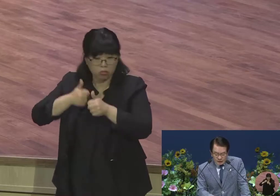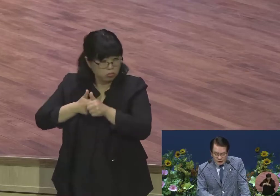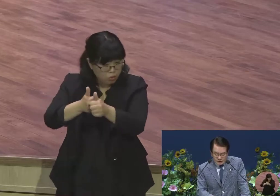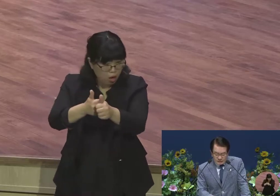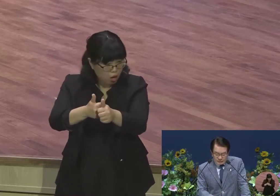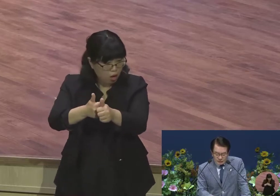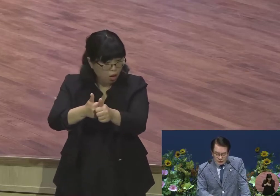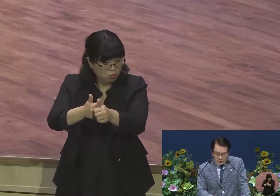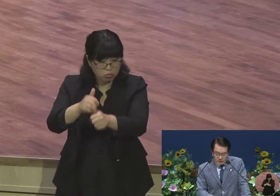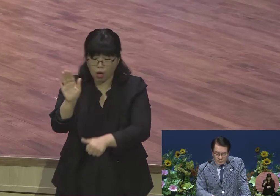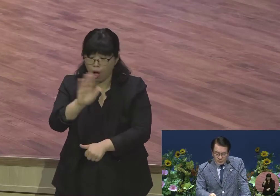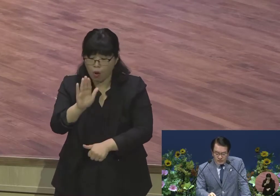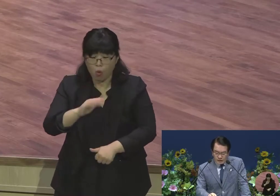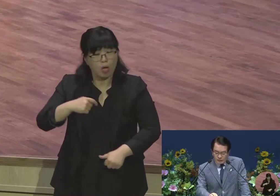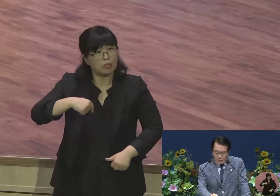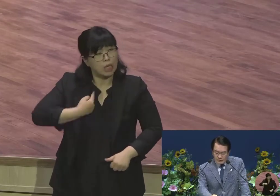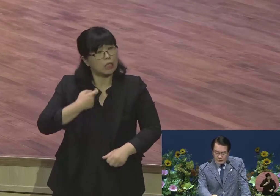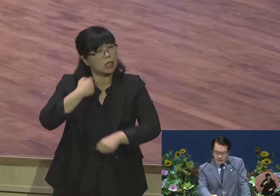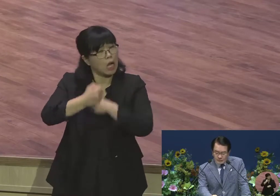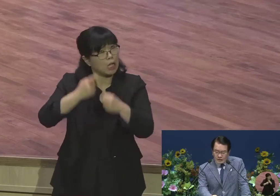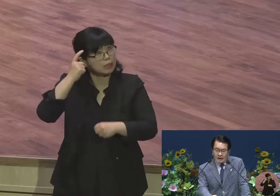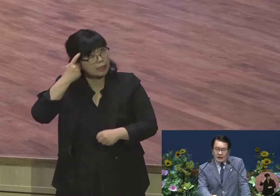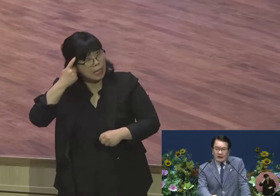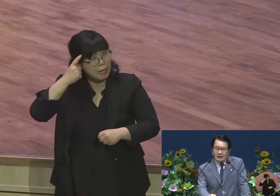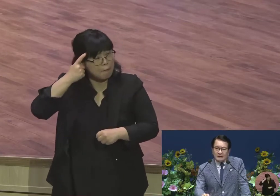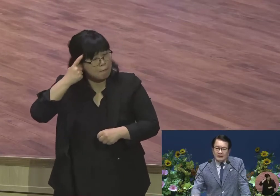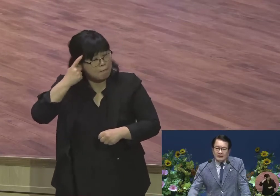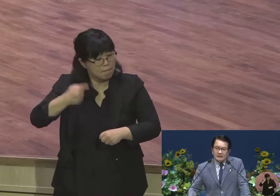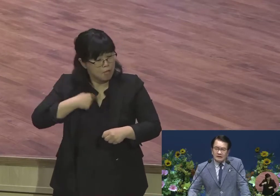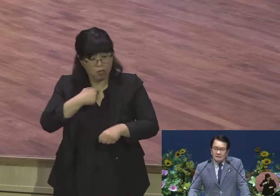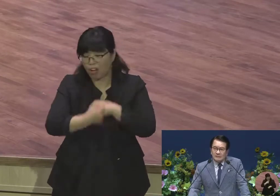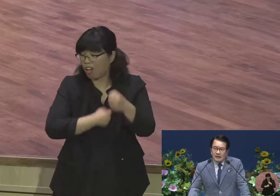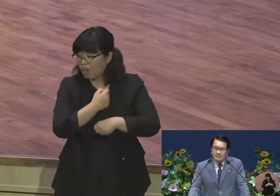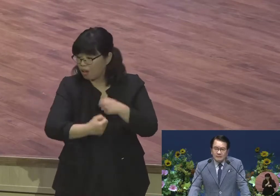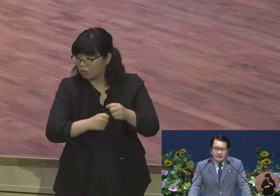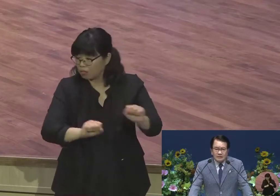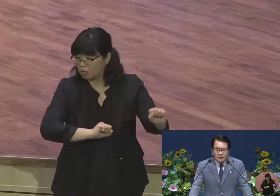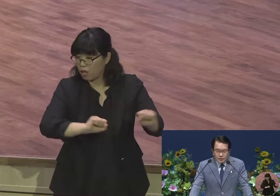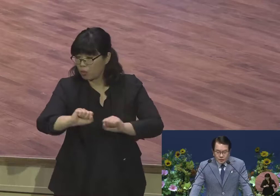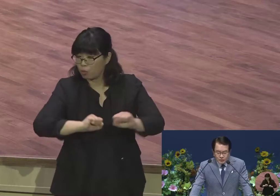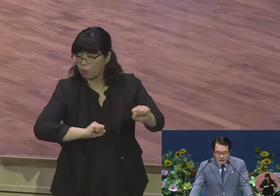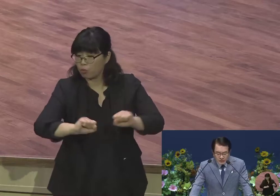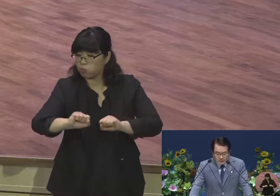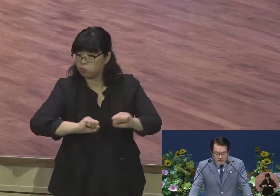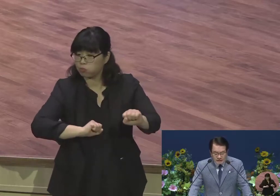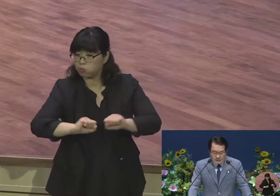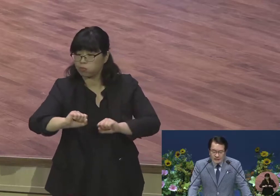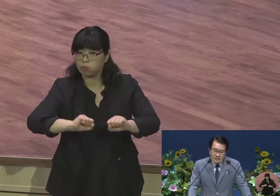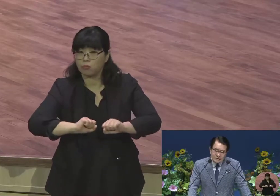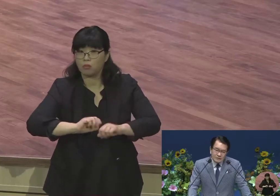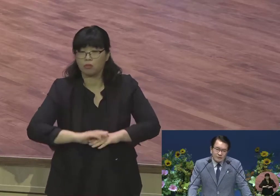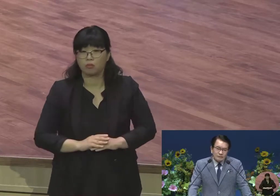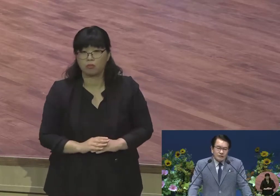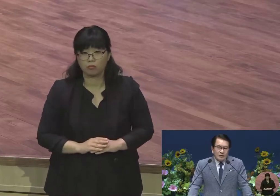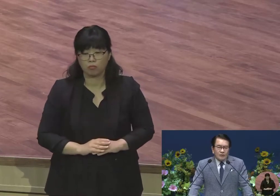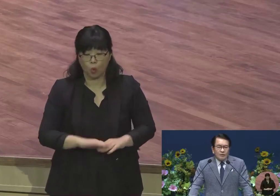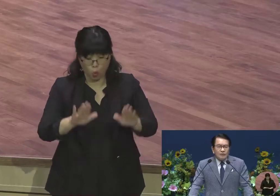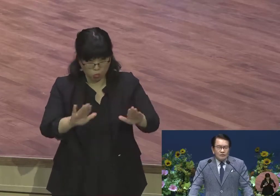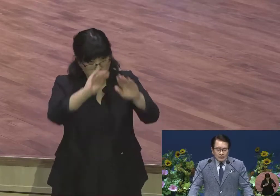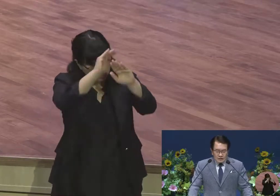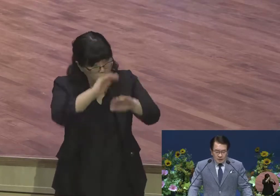우리 영계전 성도들은 오늘 본문 내용을 통해서요 영적 반면 교사로 삼아가지고